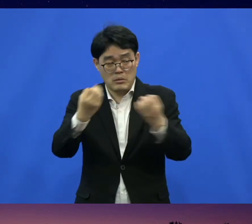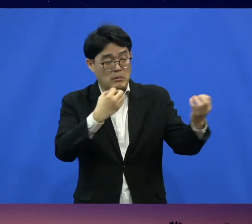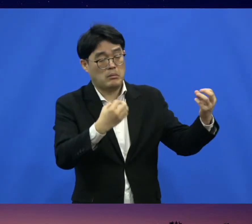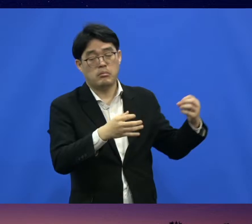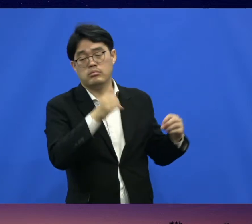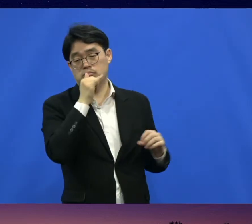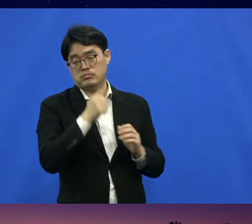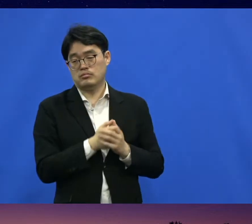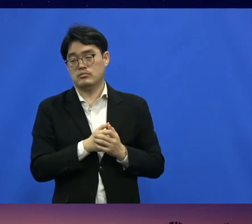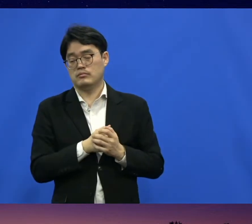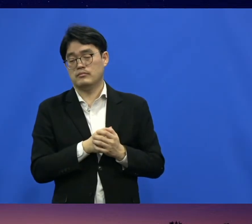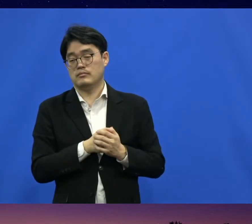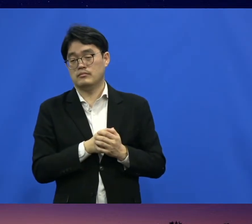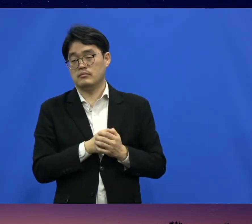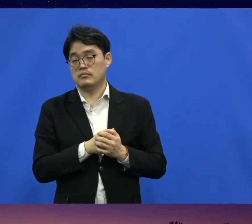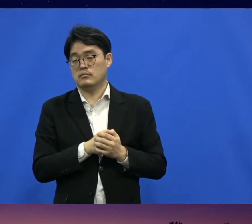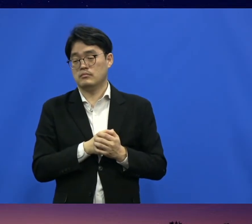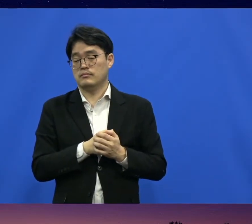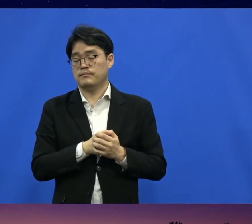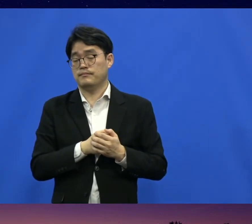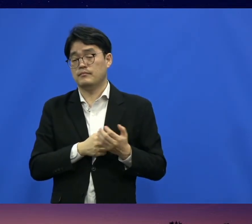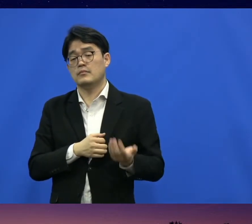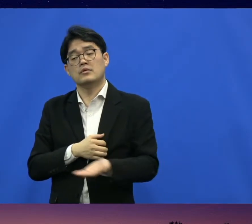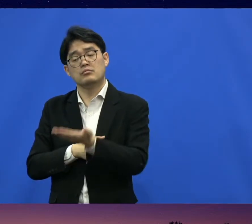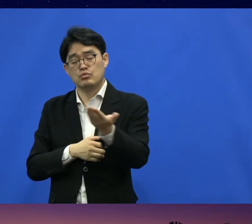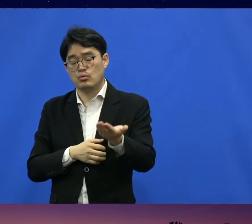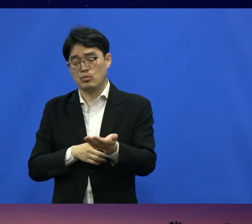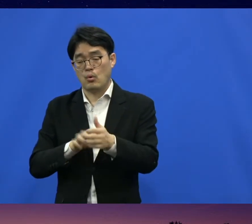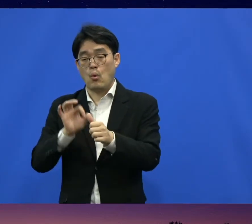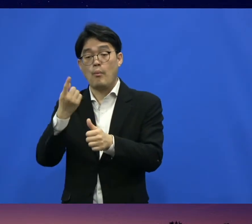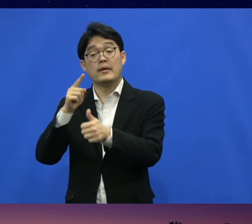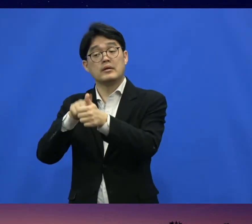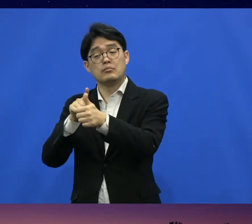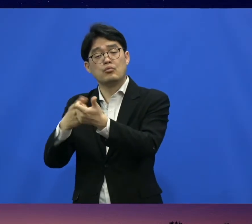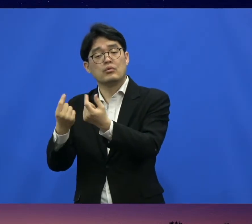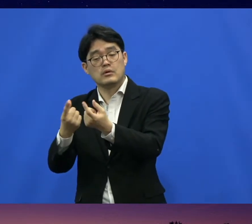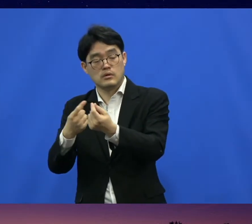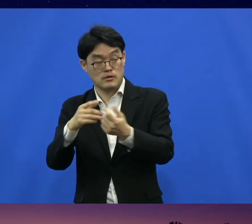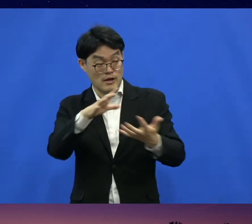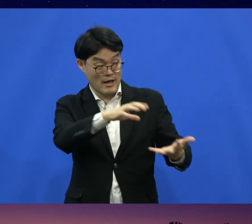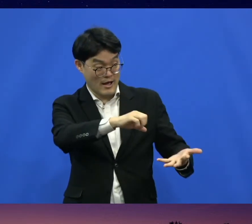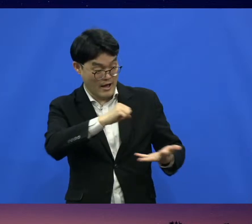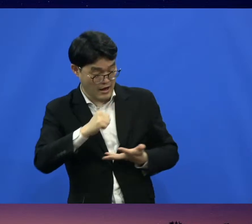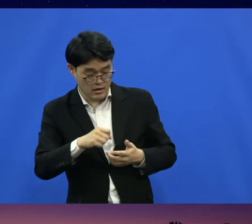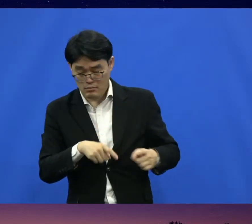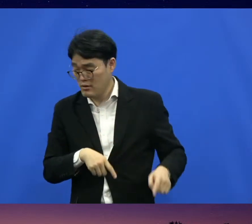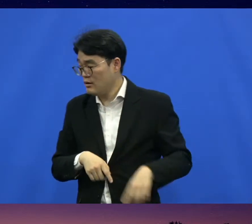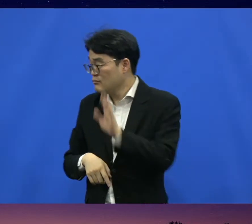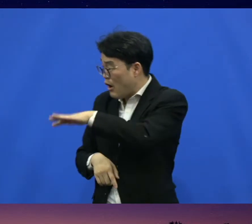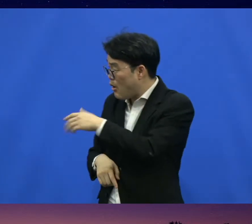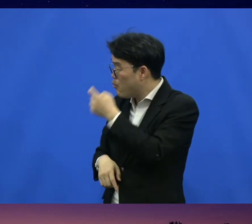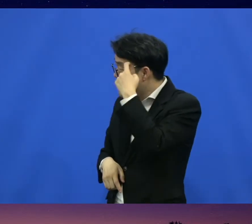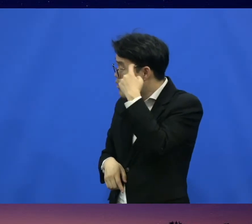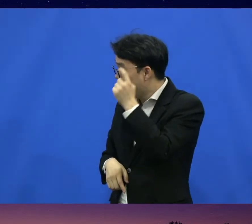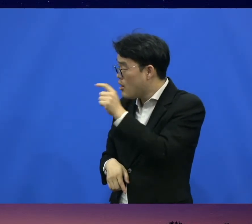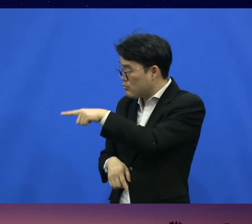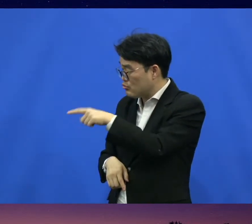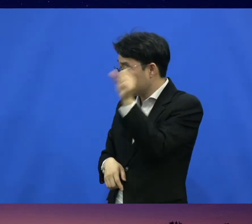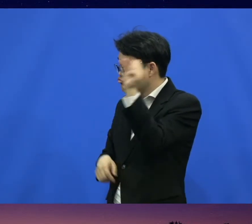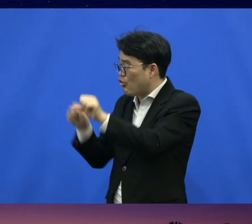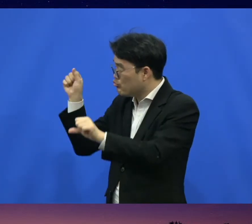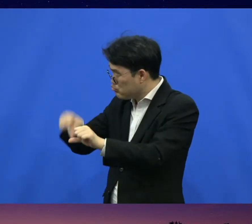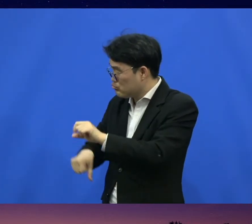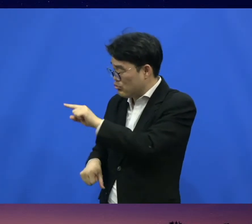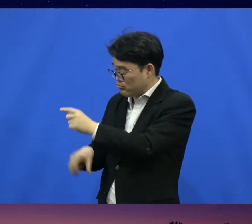때 자기 집안에 무슨 일이 일어날지 알 수 없는 상황에 있잖아요. 그런데 이방의 사람, 이 오베데돔이 그 이스라엘 사람들이 하지